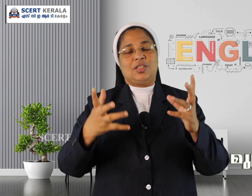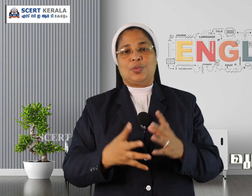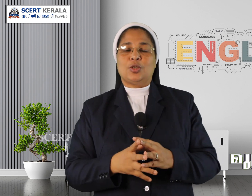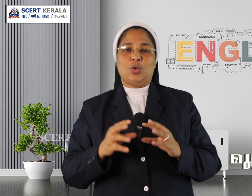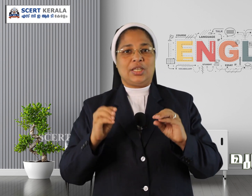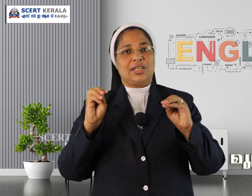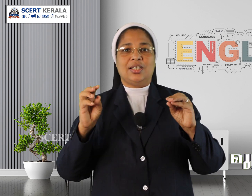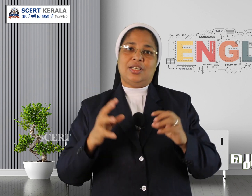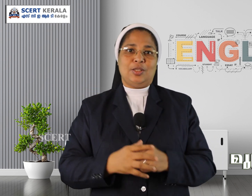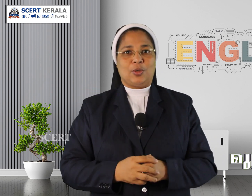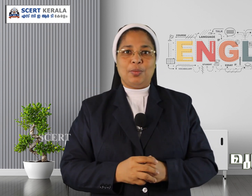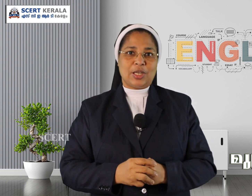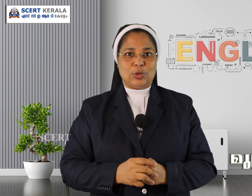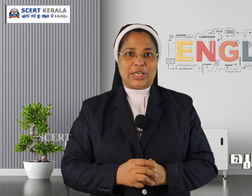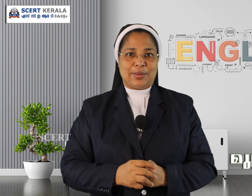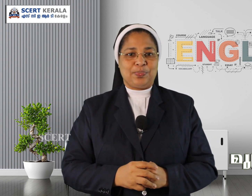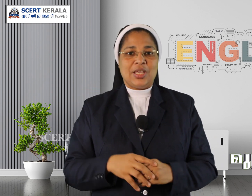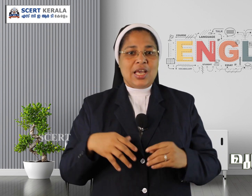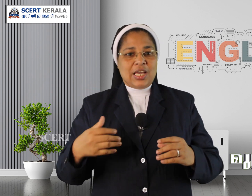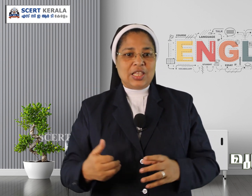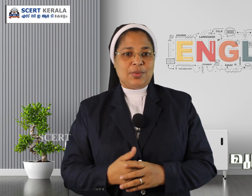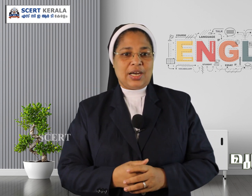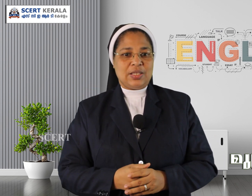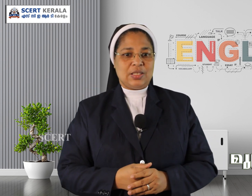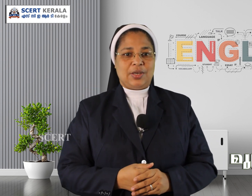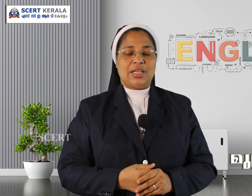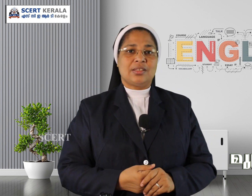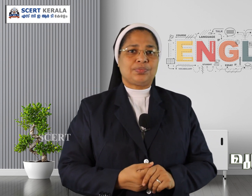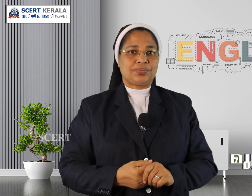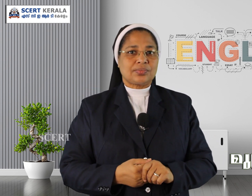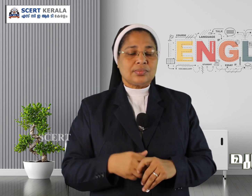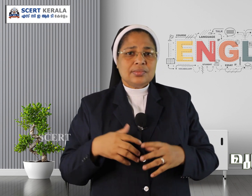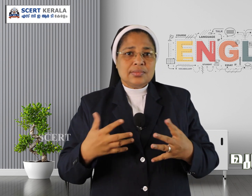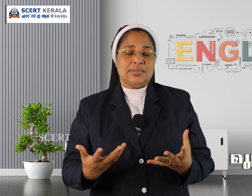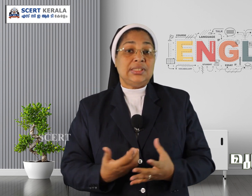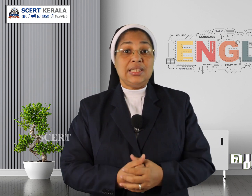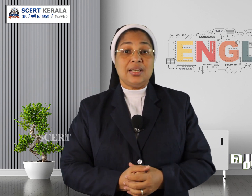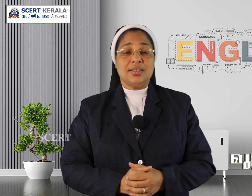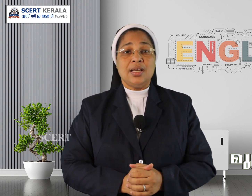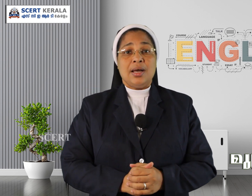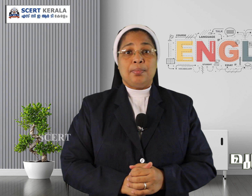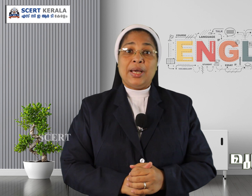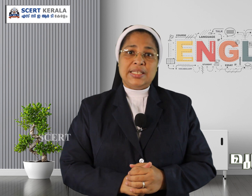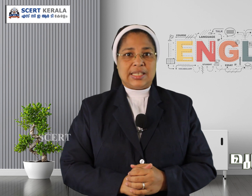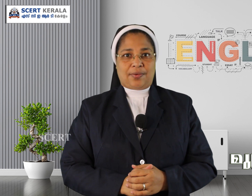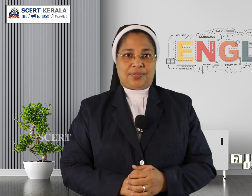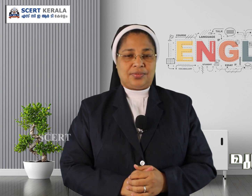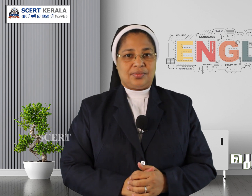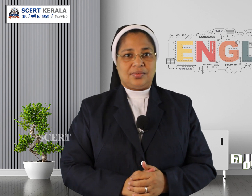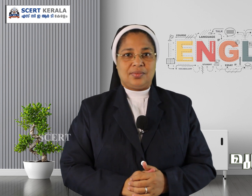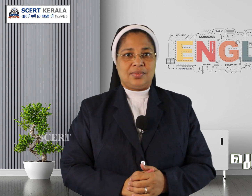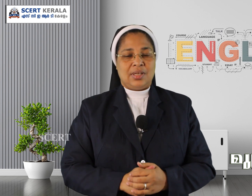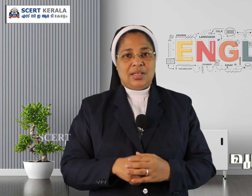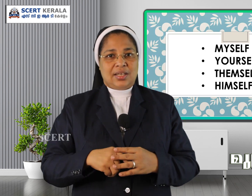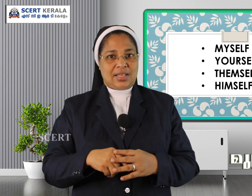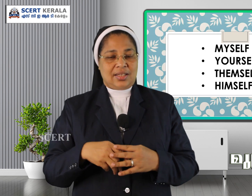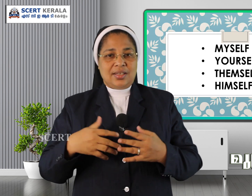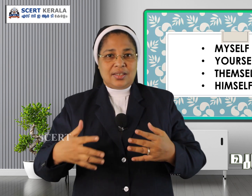നമുക്ക് കുട്ടികൾക്ക് ഇതുപോലെ പറഞ്ഞു കൊടുക്കാം. ഇനി നമുക്ക് അടുത്തത് വേണ്ടത് എന്താണ്? മൈസെൽഫ്, അതായത്